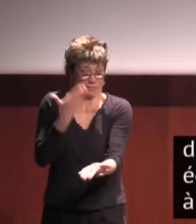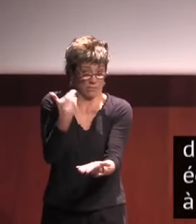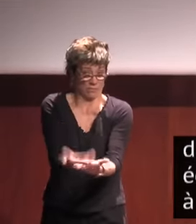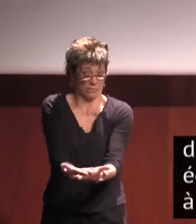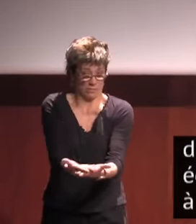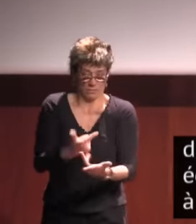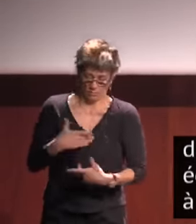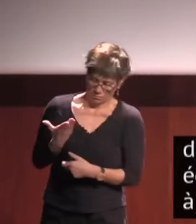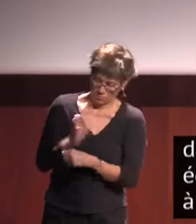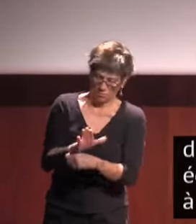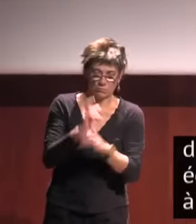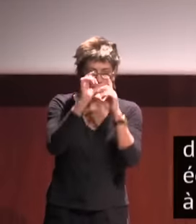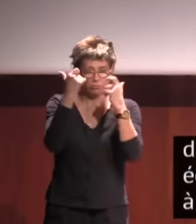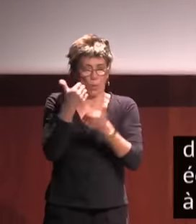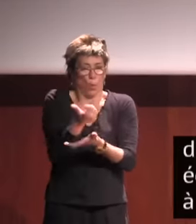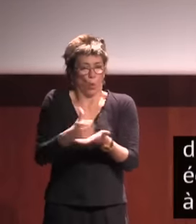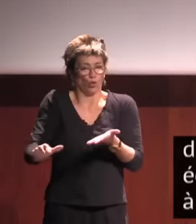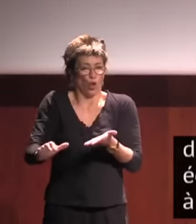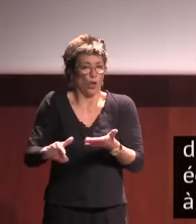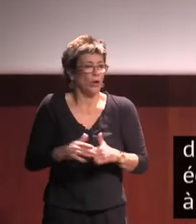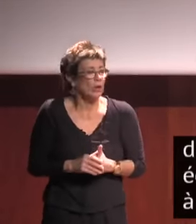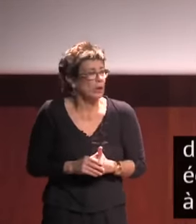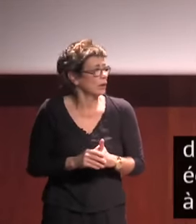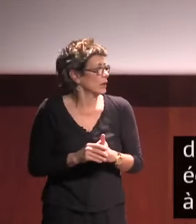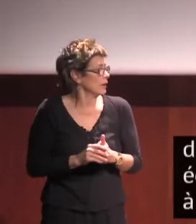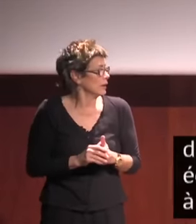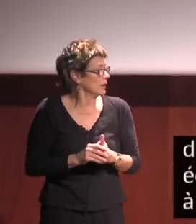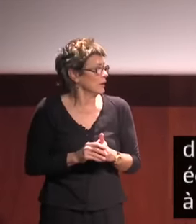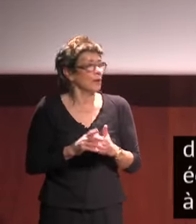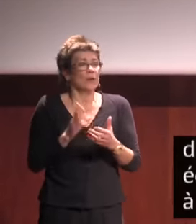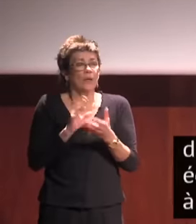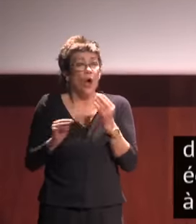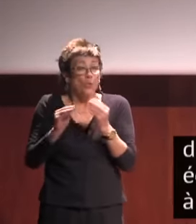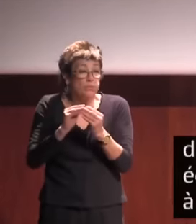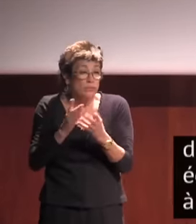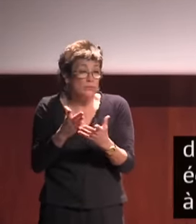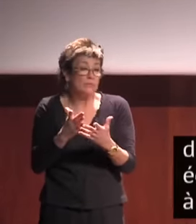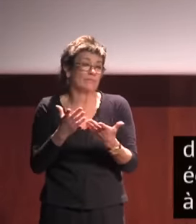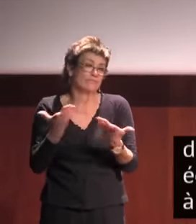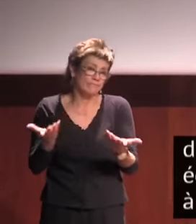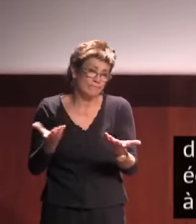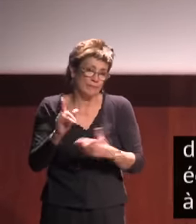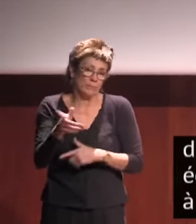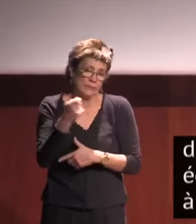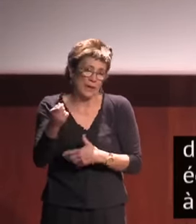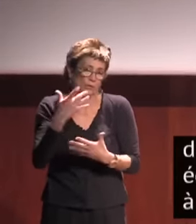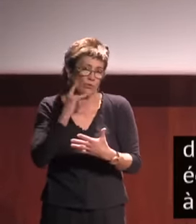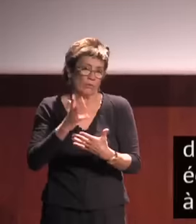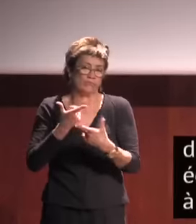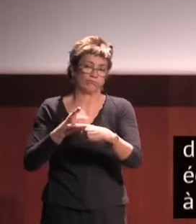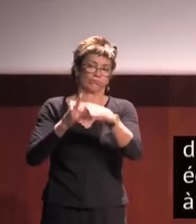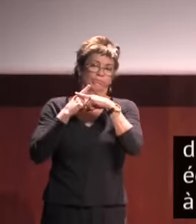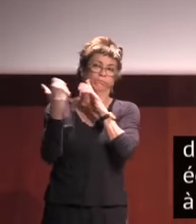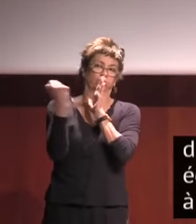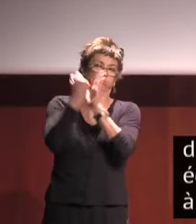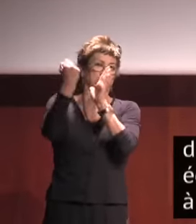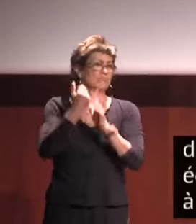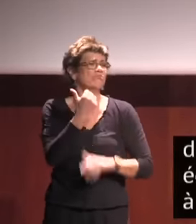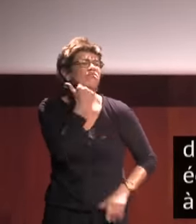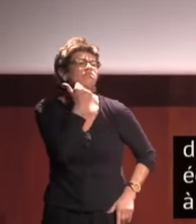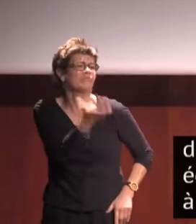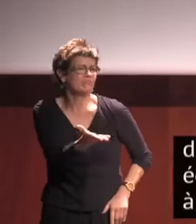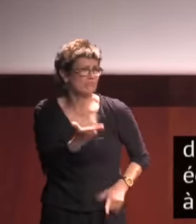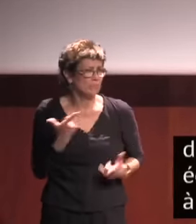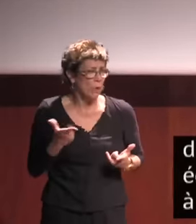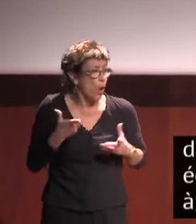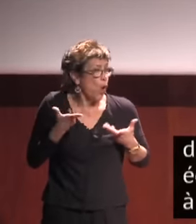comme auteur, en surmontant en plus le stigmate d'avoir été déclaré incapable de le faire, comme